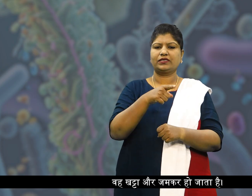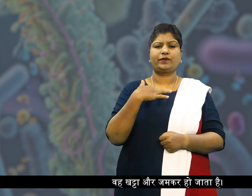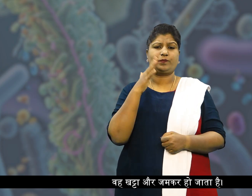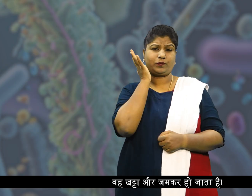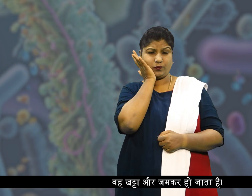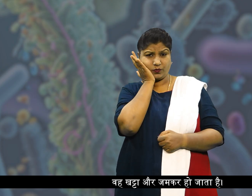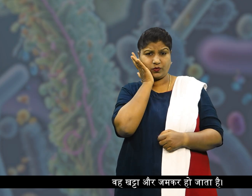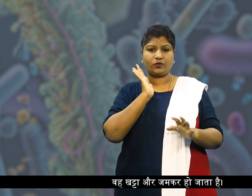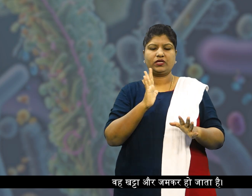है।